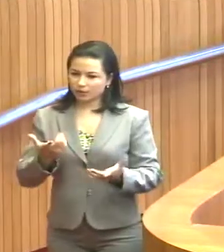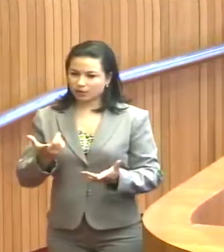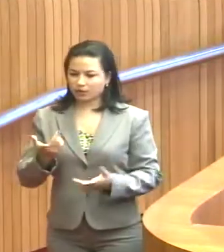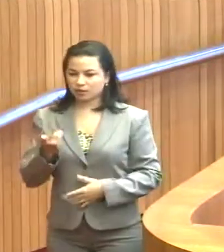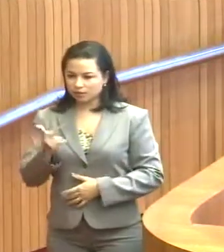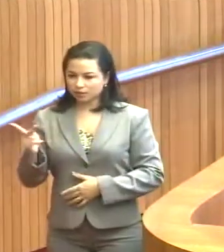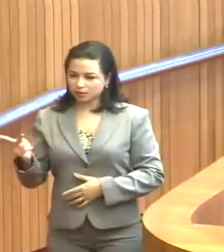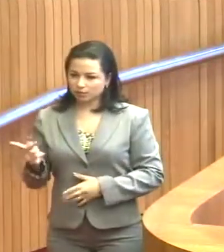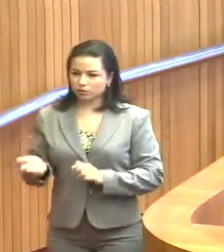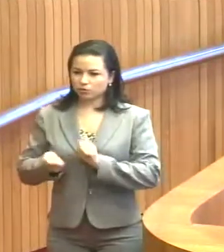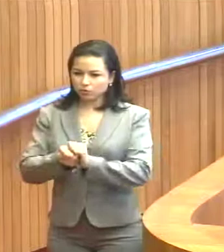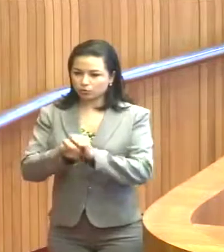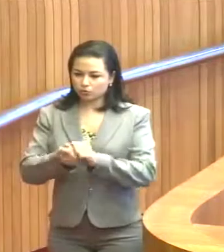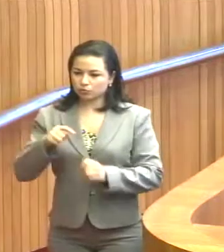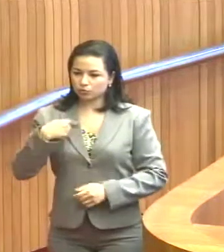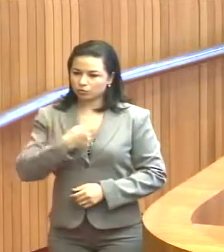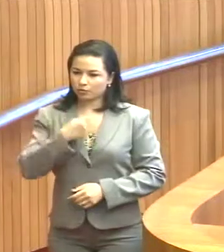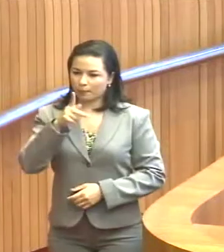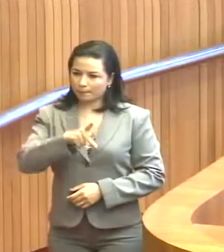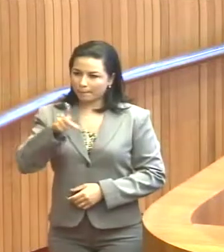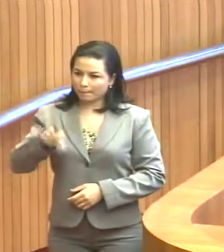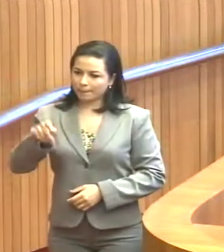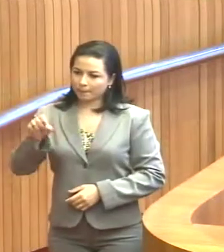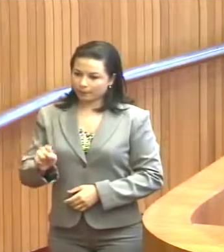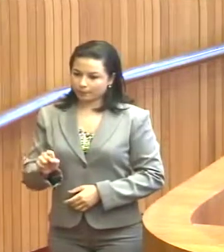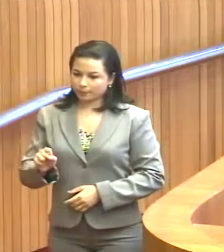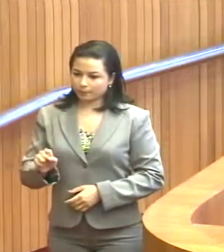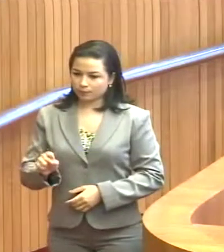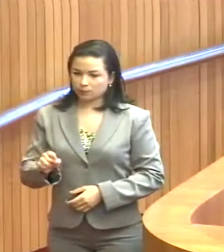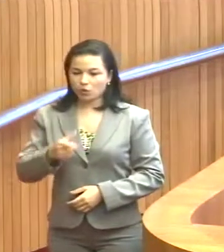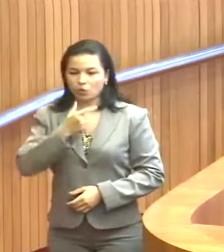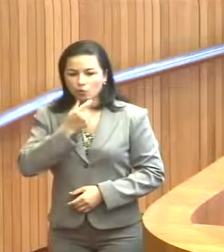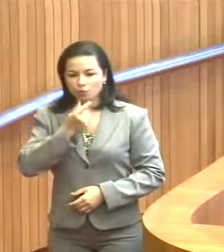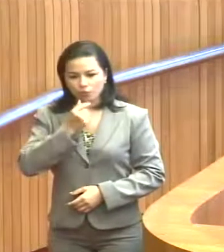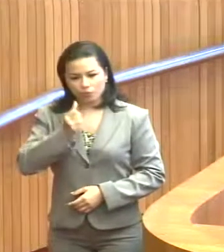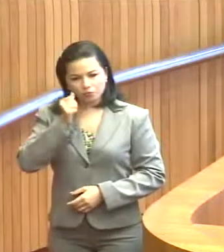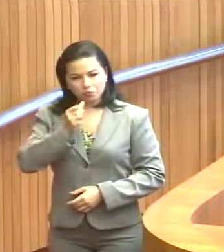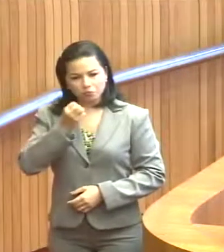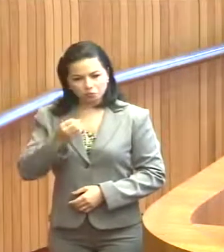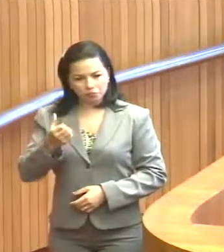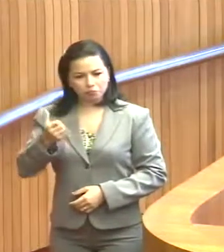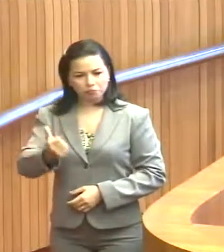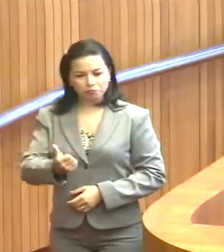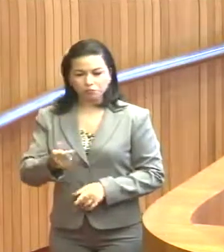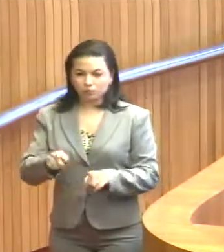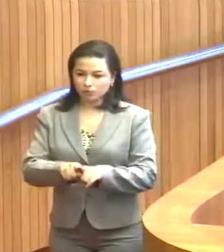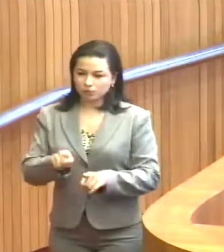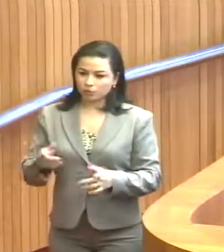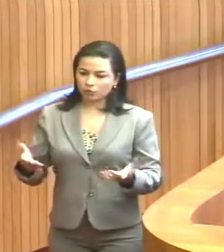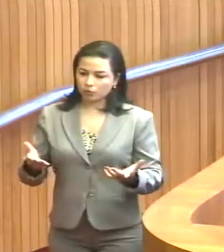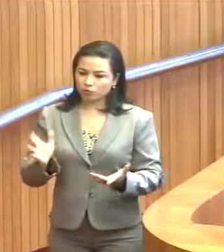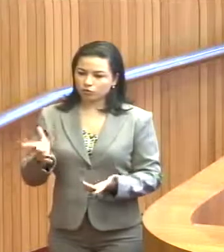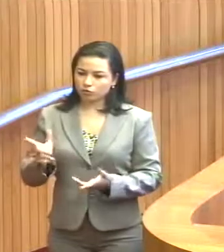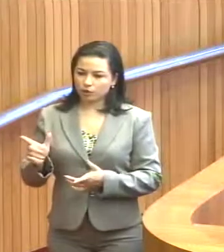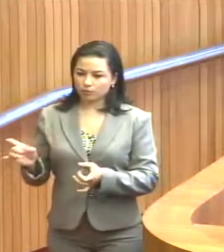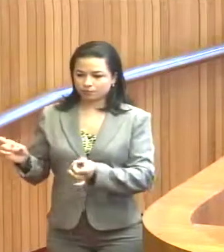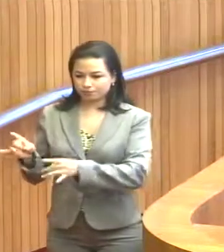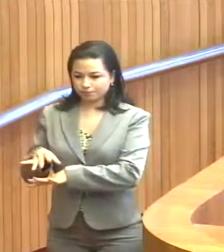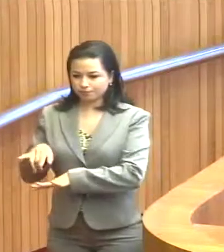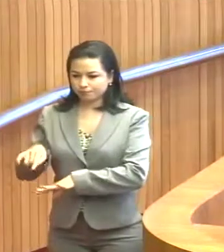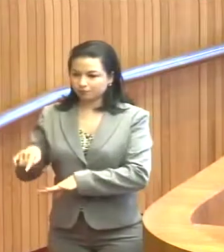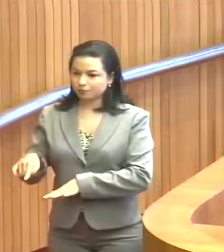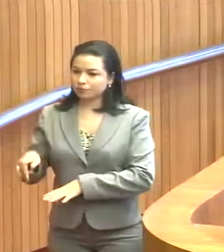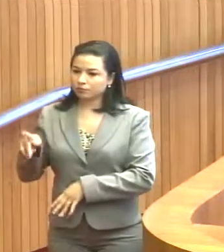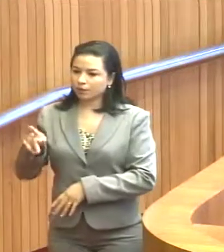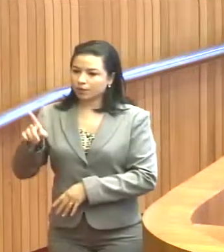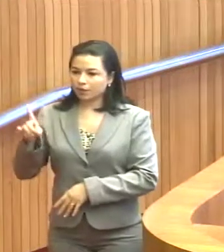na verdade, ao nosso lado no PPS. Homens e mulheres de bem, que hoje saíram do PDT